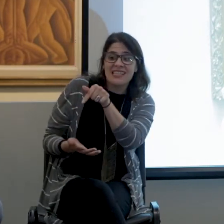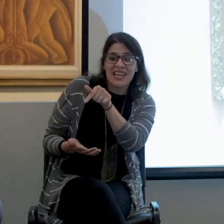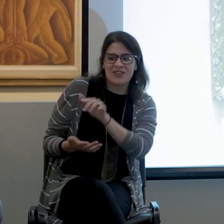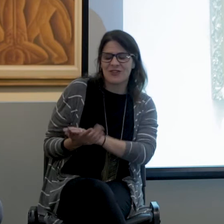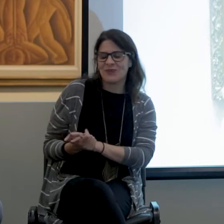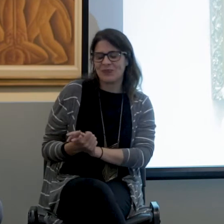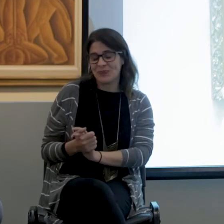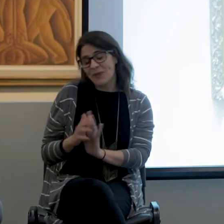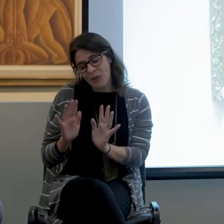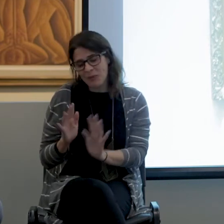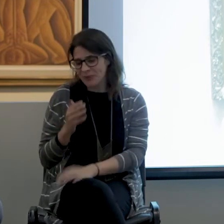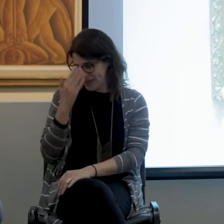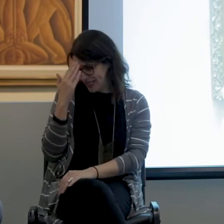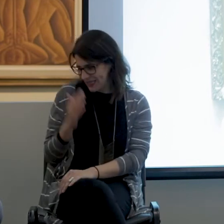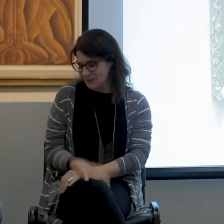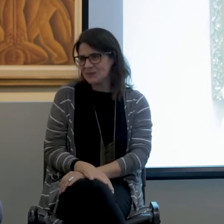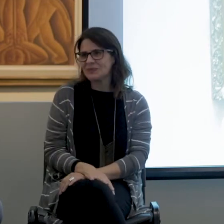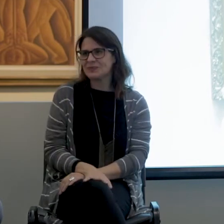Obrigado.